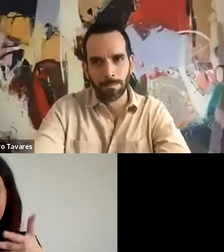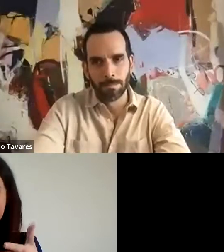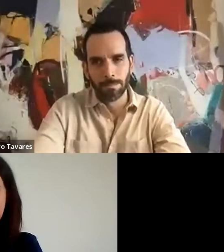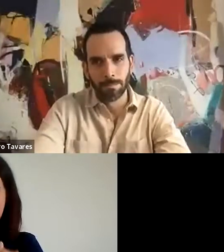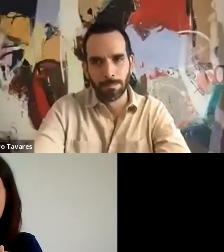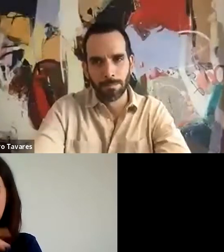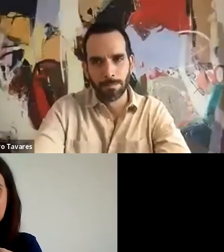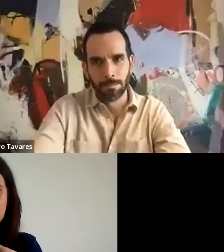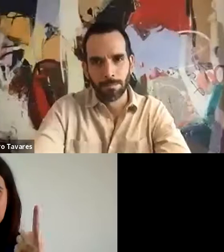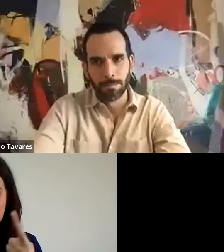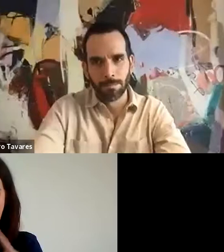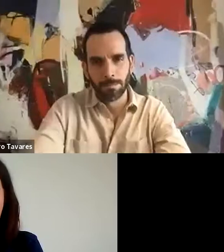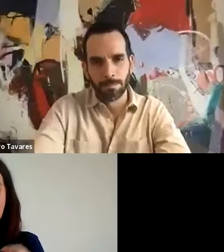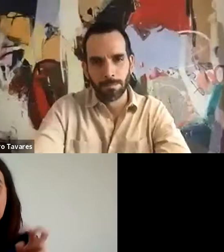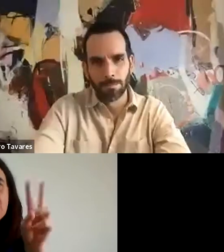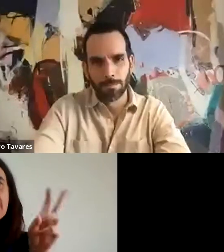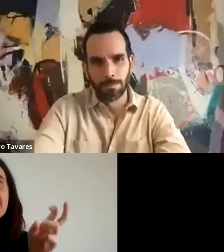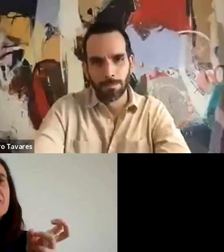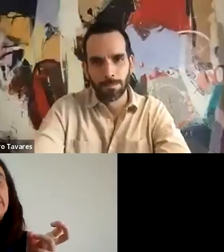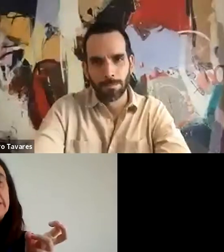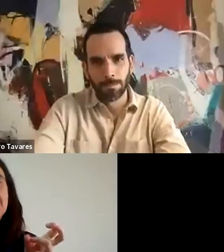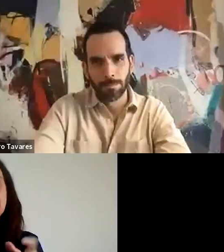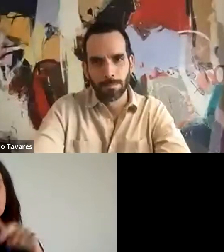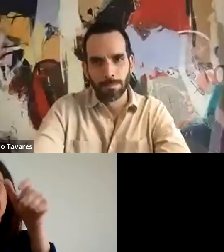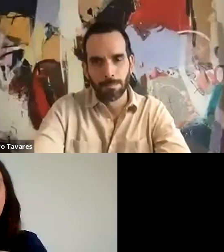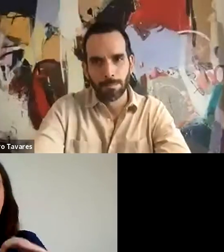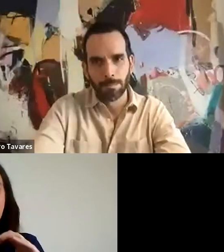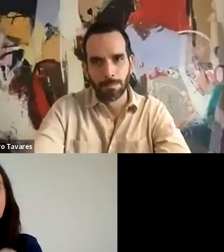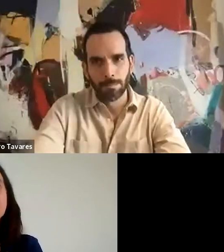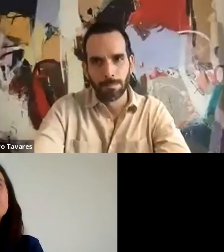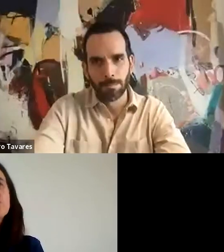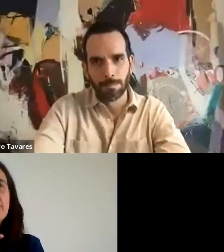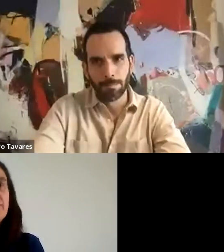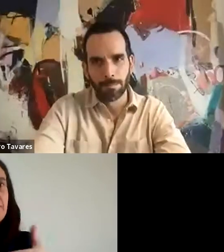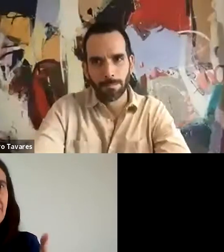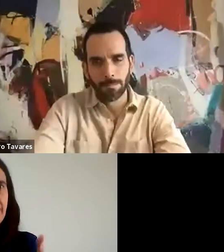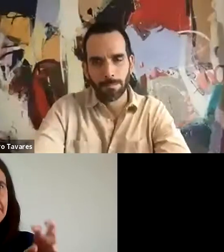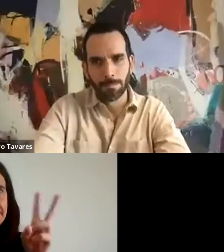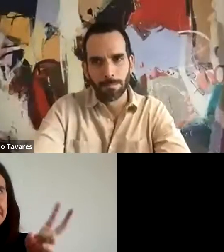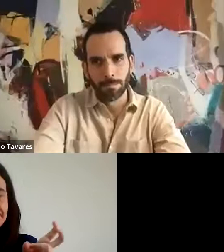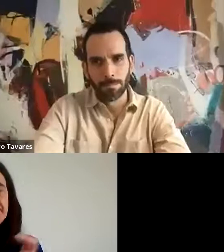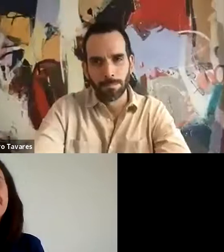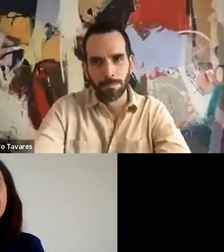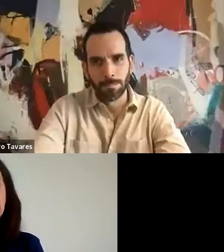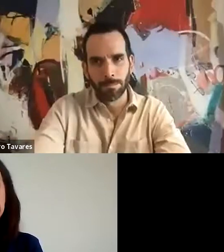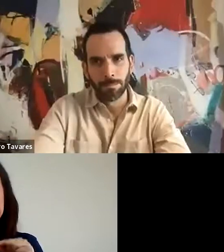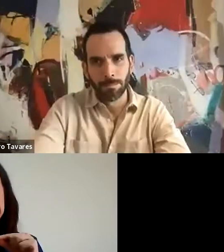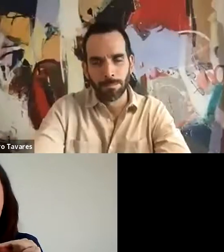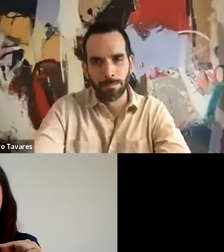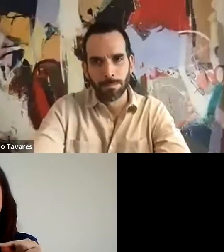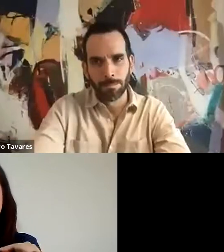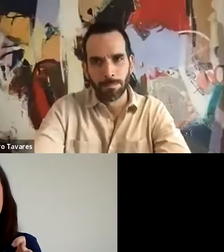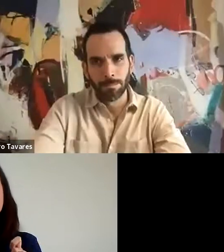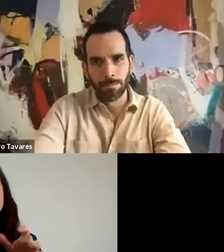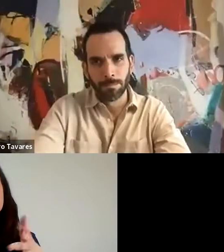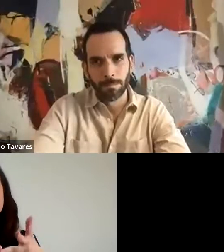o tema de comunicar com os cidadãos no contexto da pandemia. Este primeiro ciclo de webinars decorreu